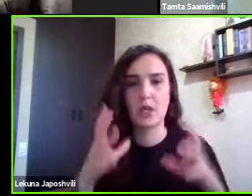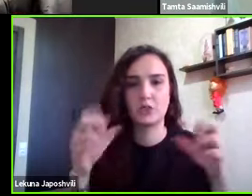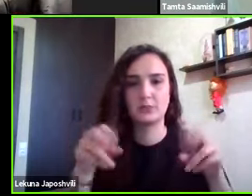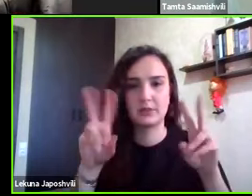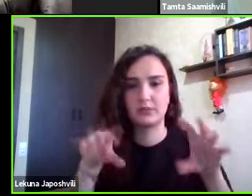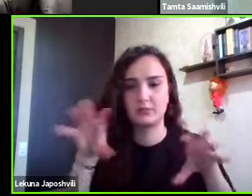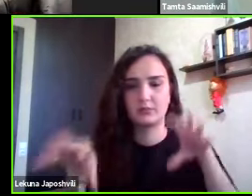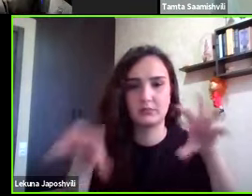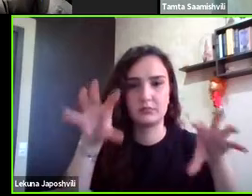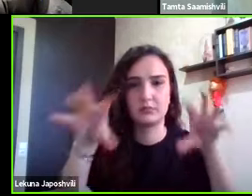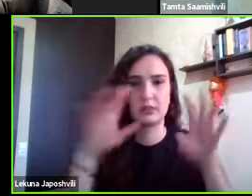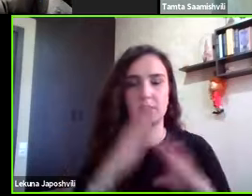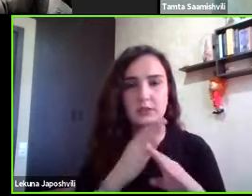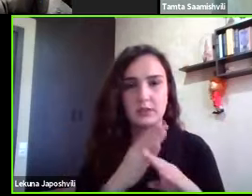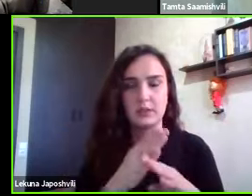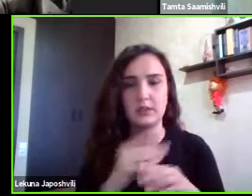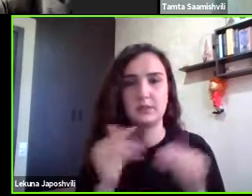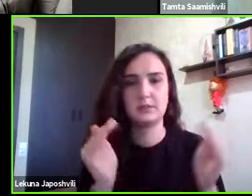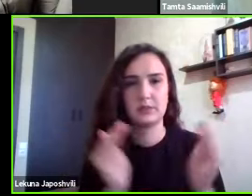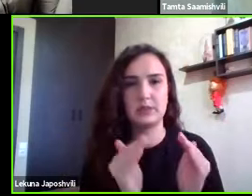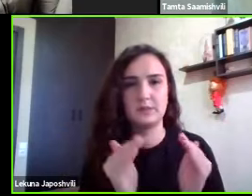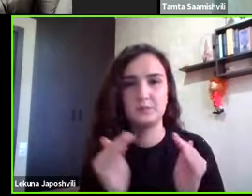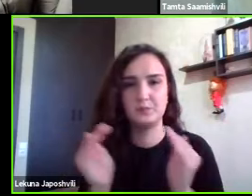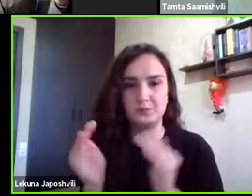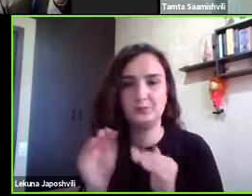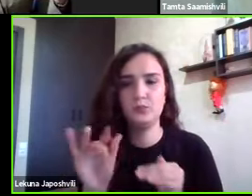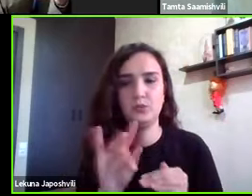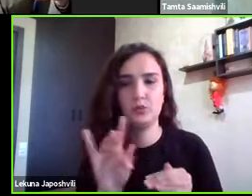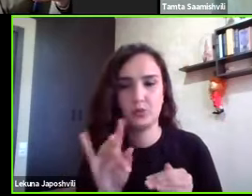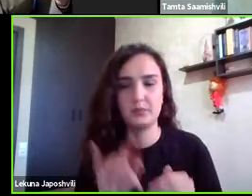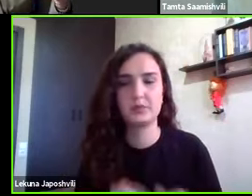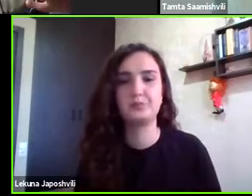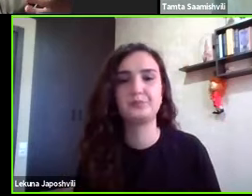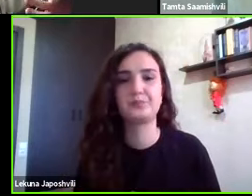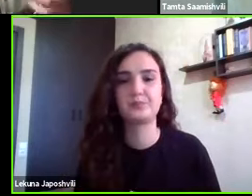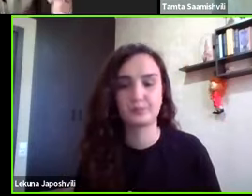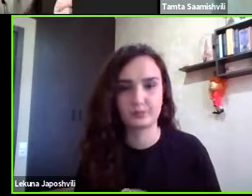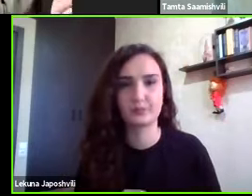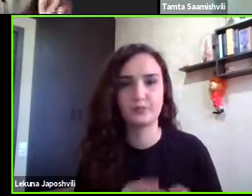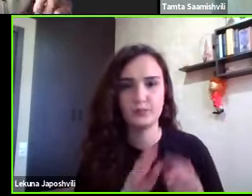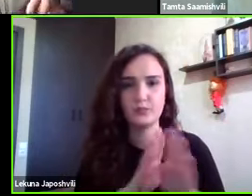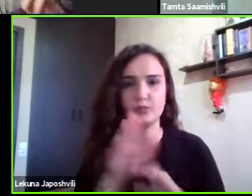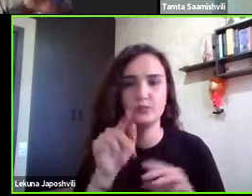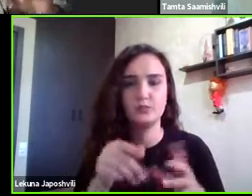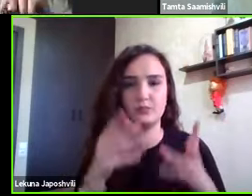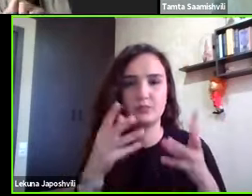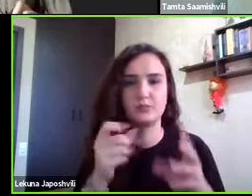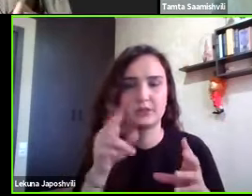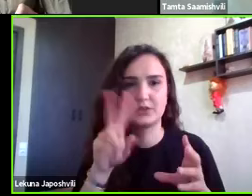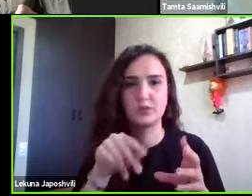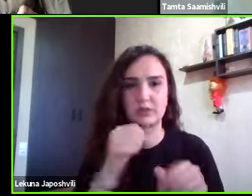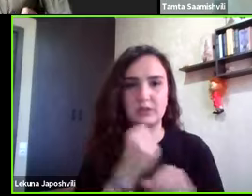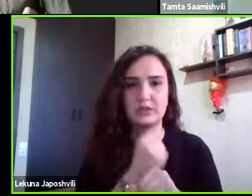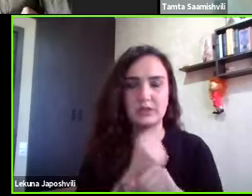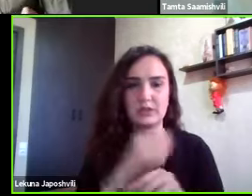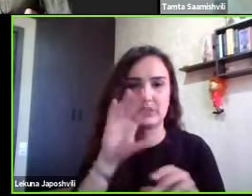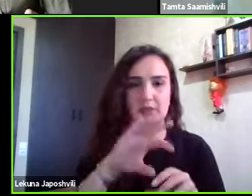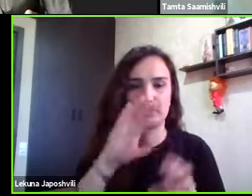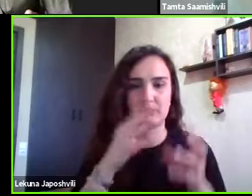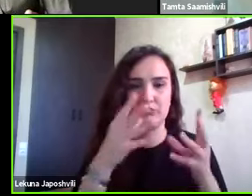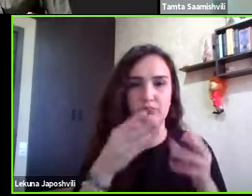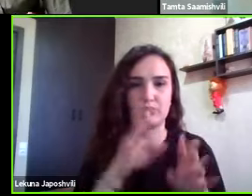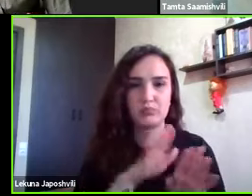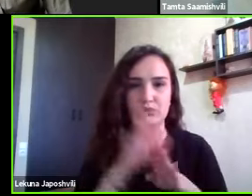ან მცირე რაოდენ მცირე ზომის ფარდაგები, რომელიც გაშხენთილი უნდა იყოს ამ სპეციალური სითხით, ხო?